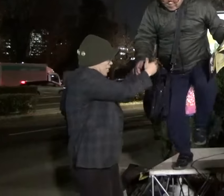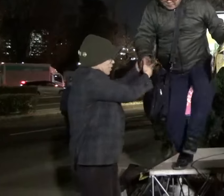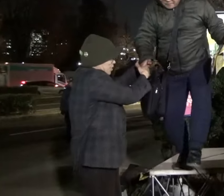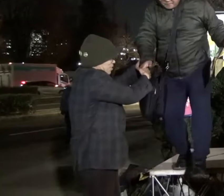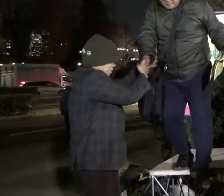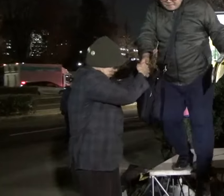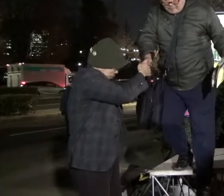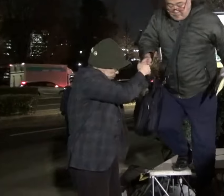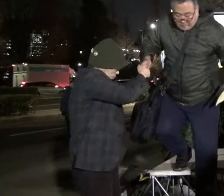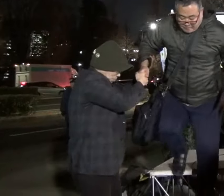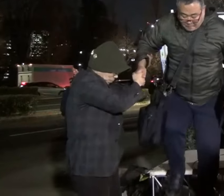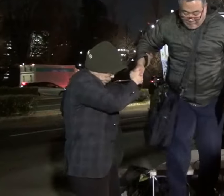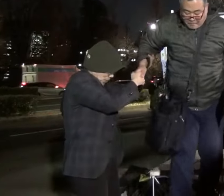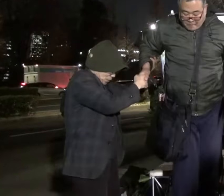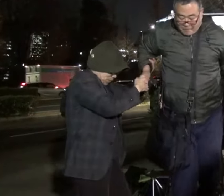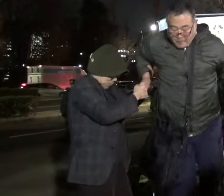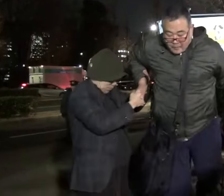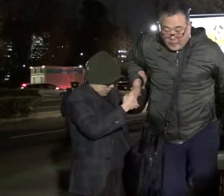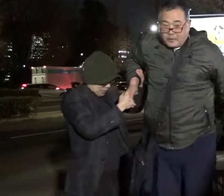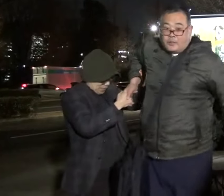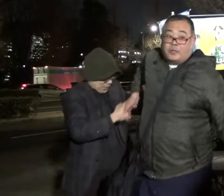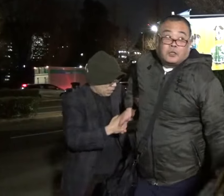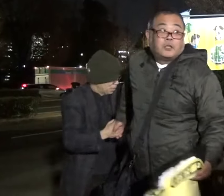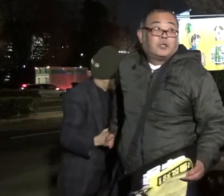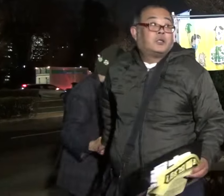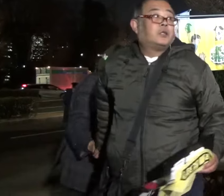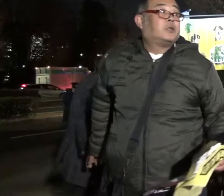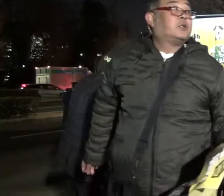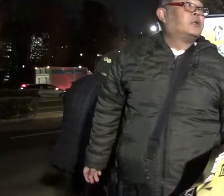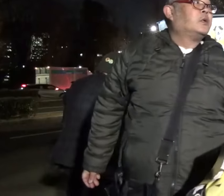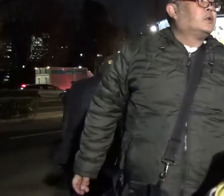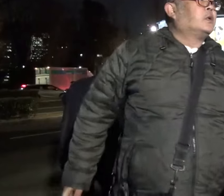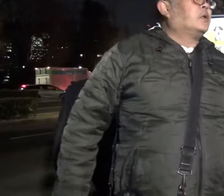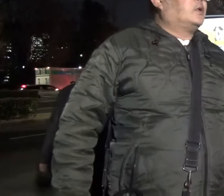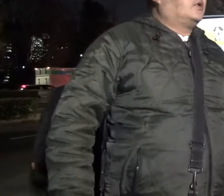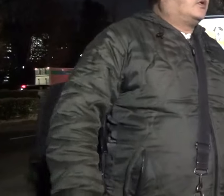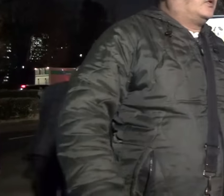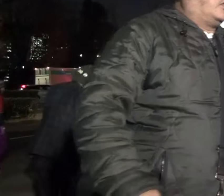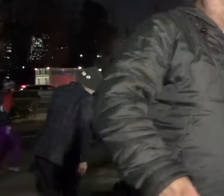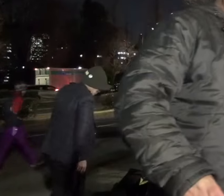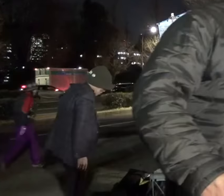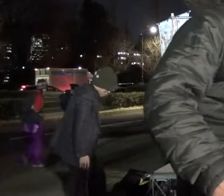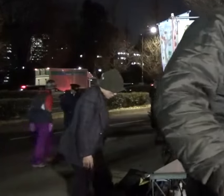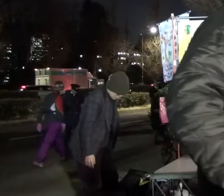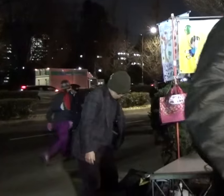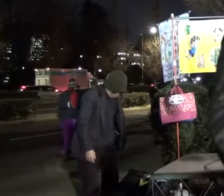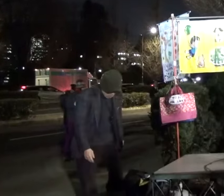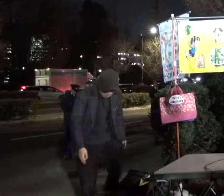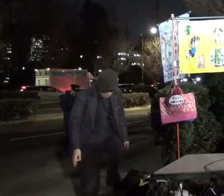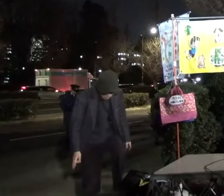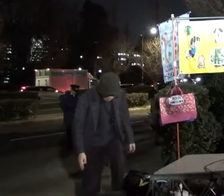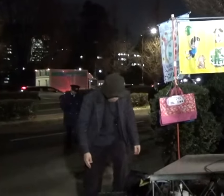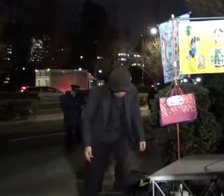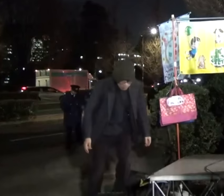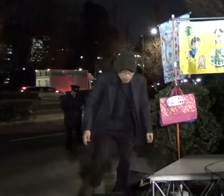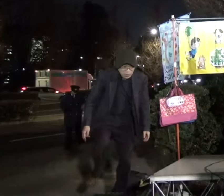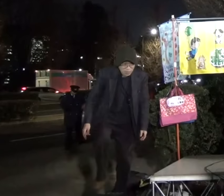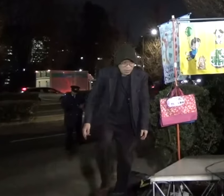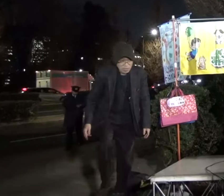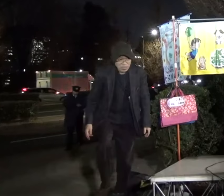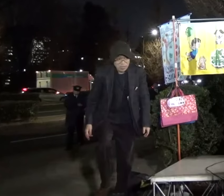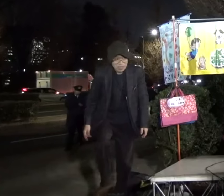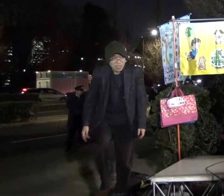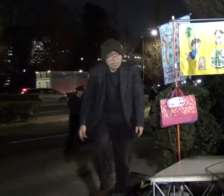ありがとうございました。熱いコールでした。はい、では続きまして、横須賀のお父さんですかね。は